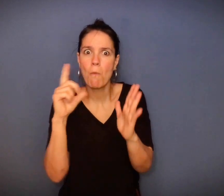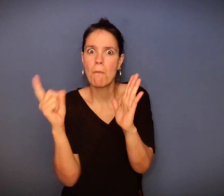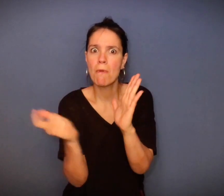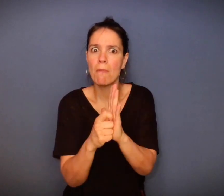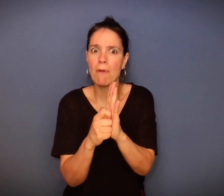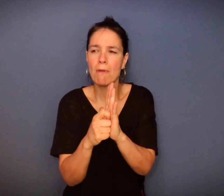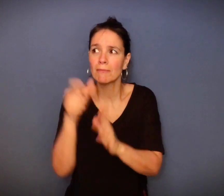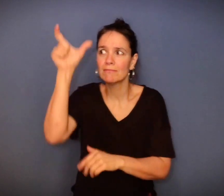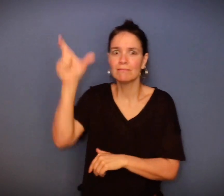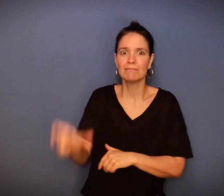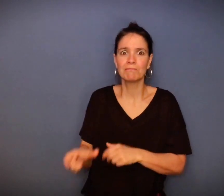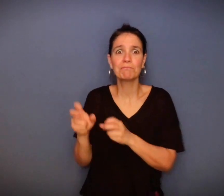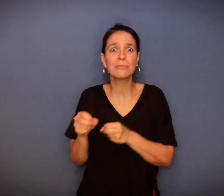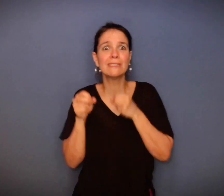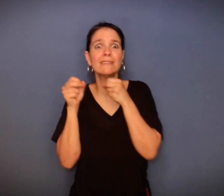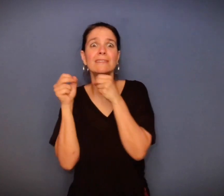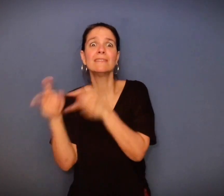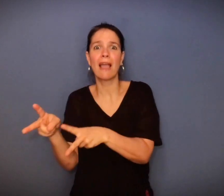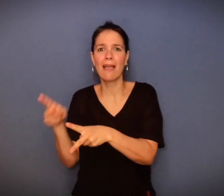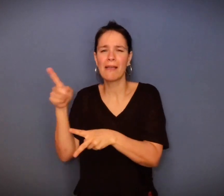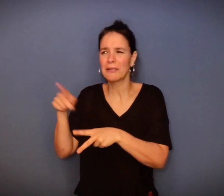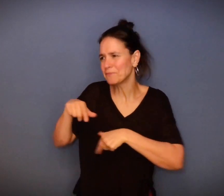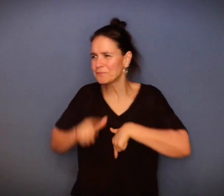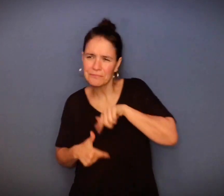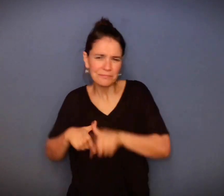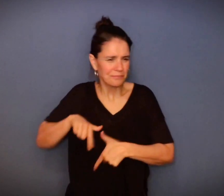Le matin, de bonne heure, un paysan le vit,